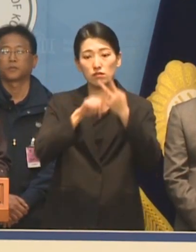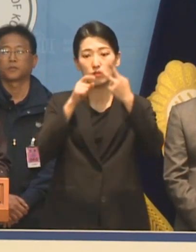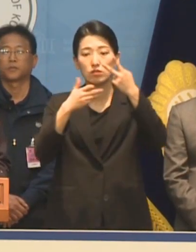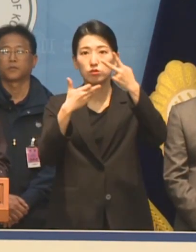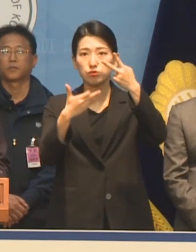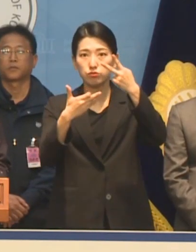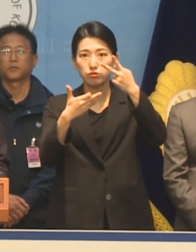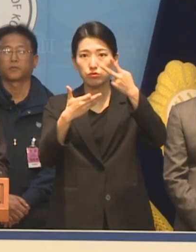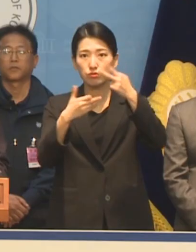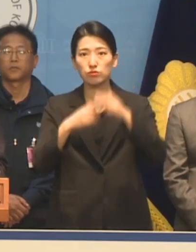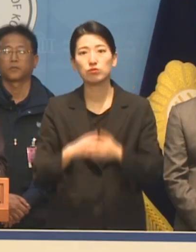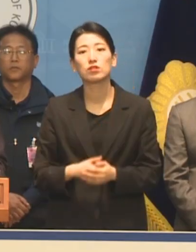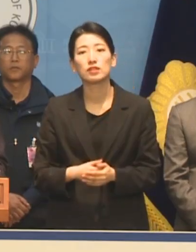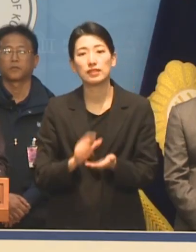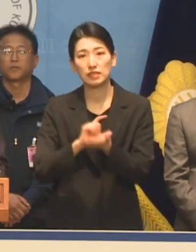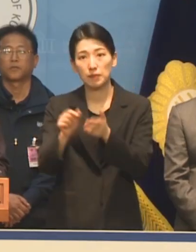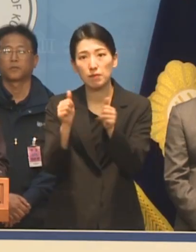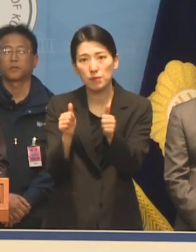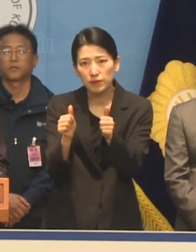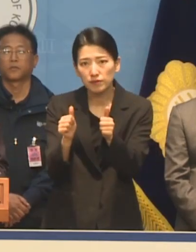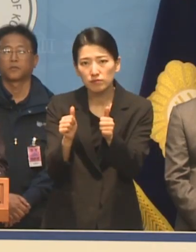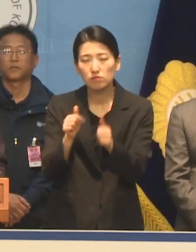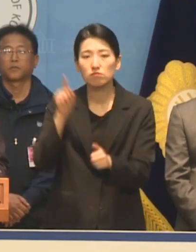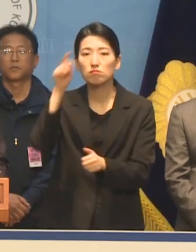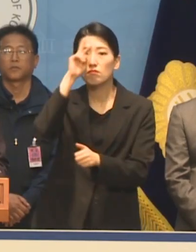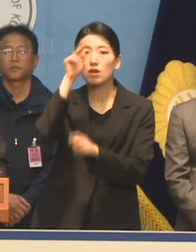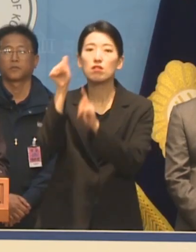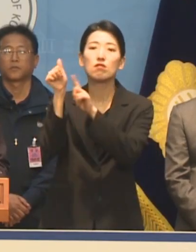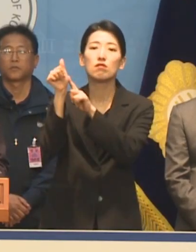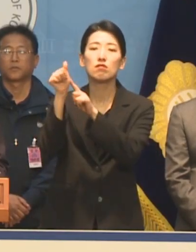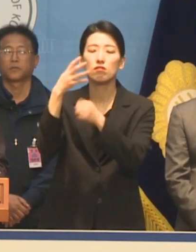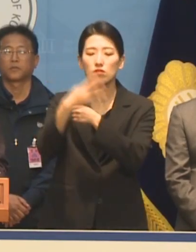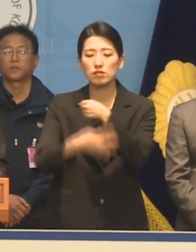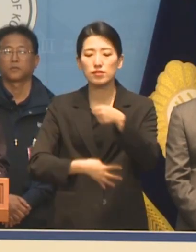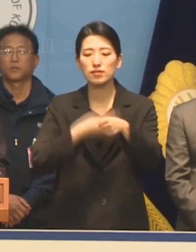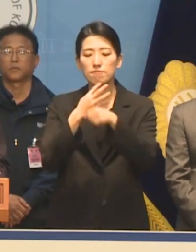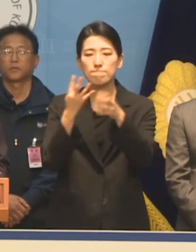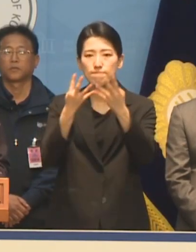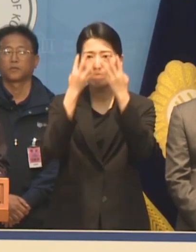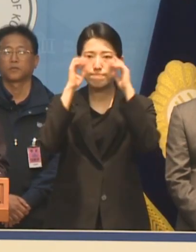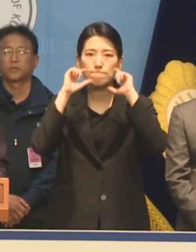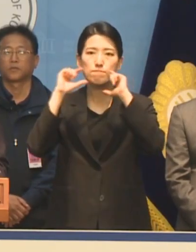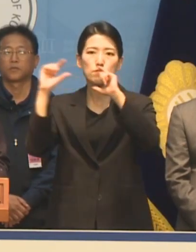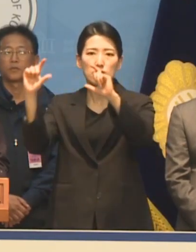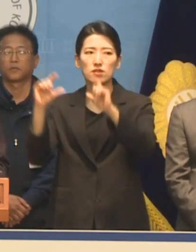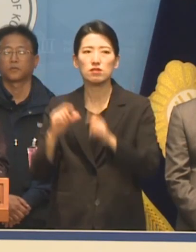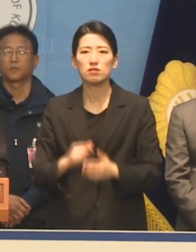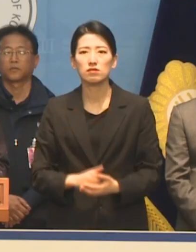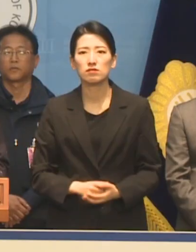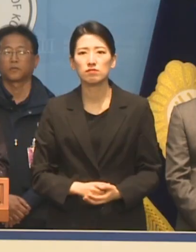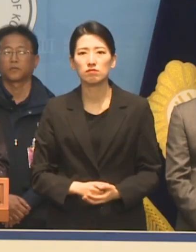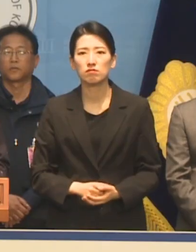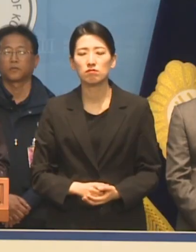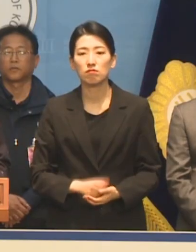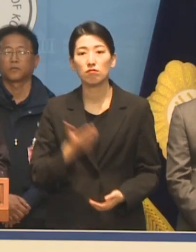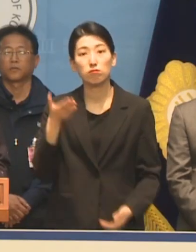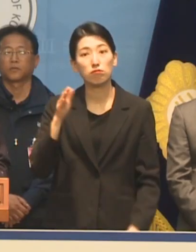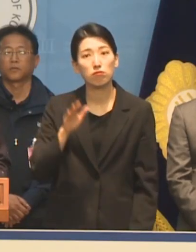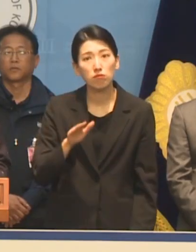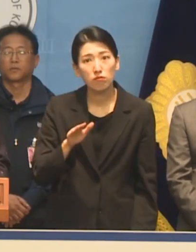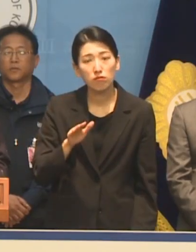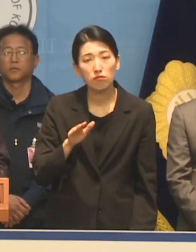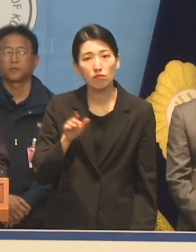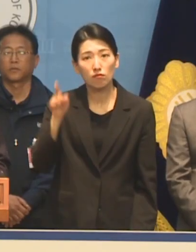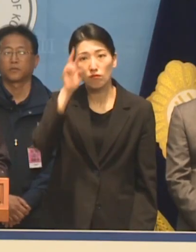19일 성남지원은 박영우 회장에게 징역 4년을 선고했습니다. 그런데도